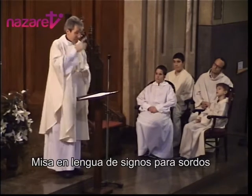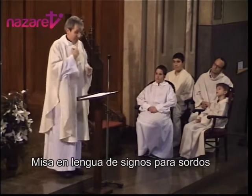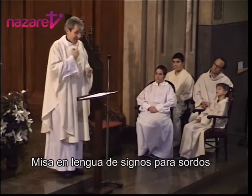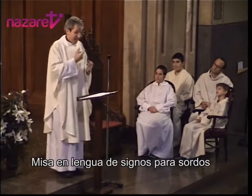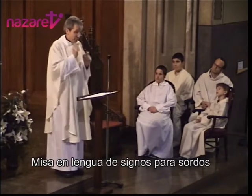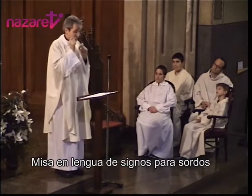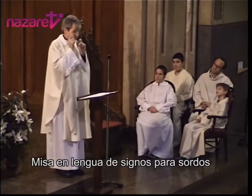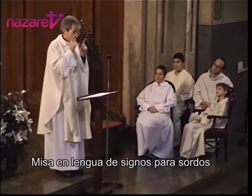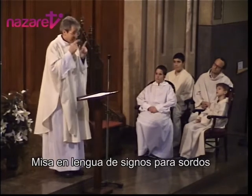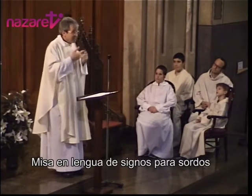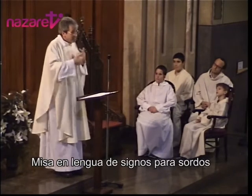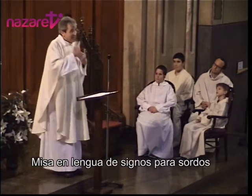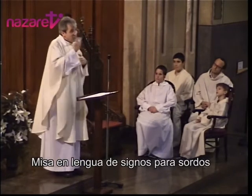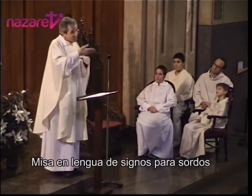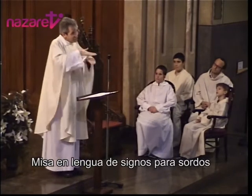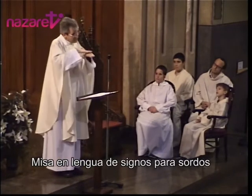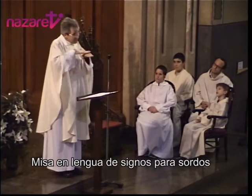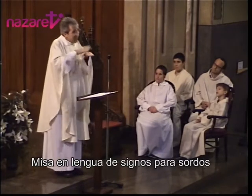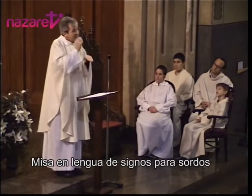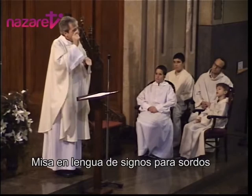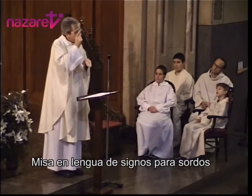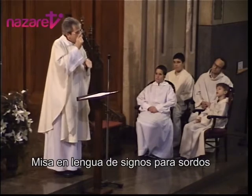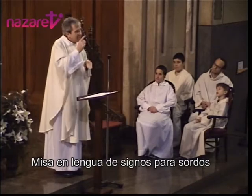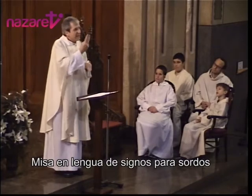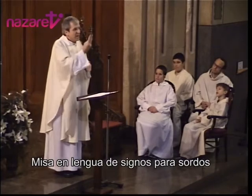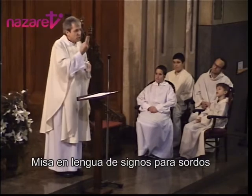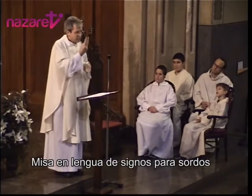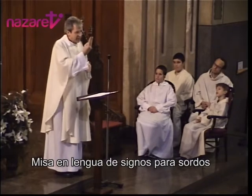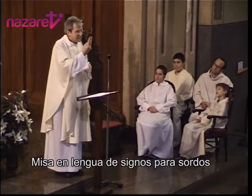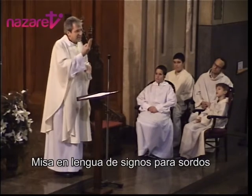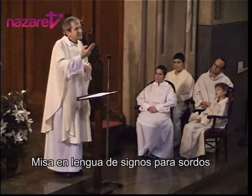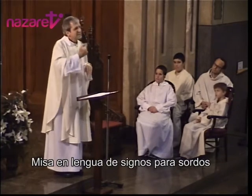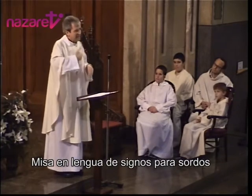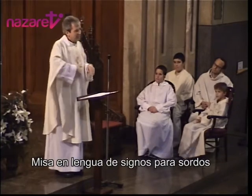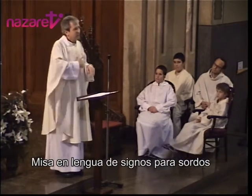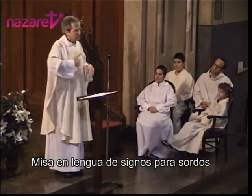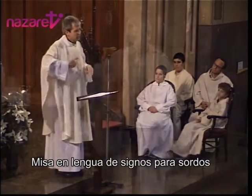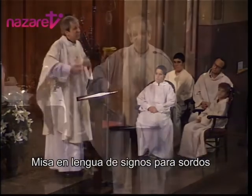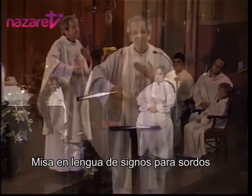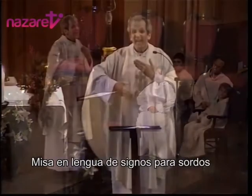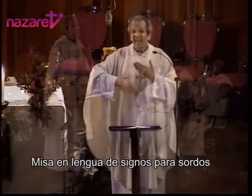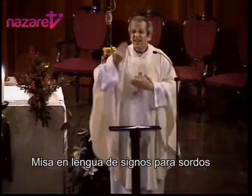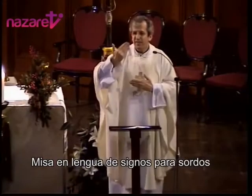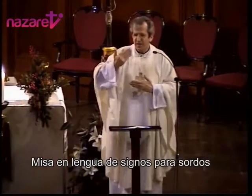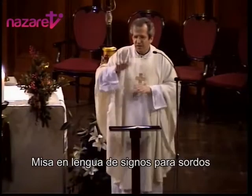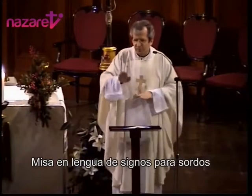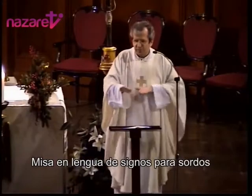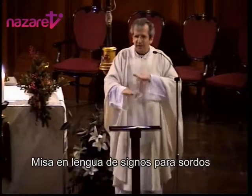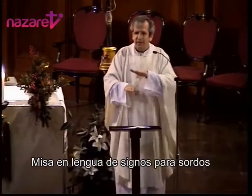Papa nos hace invitándonos a descubrir que hay los tres sacramentos de iniciación del